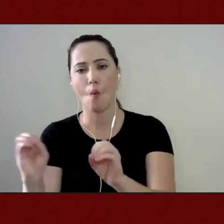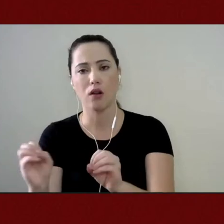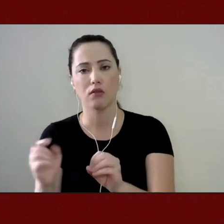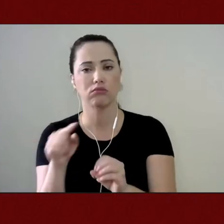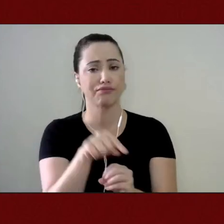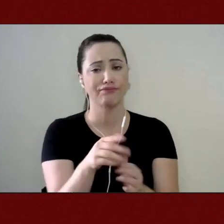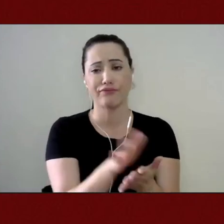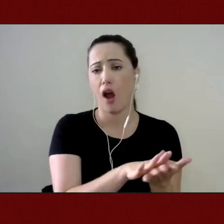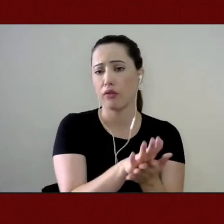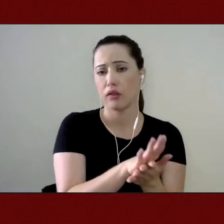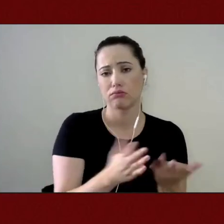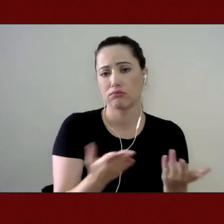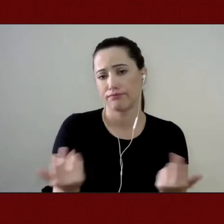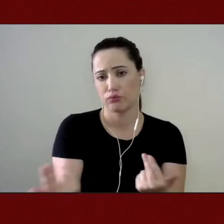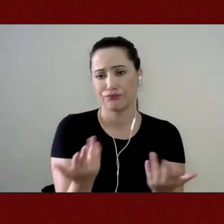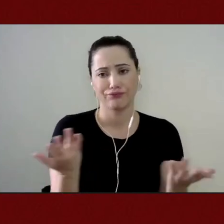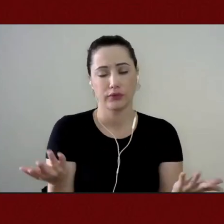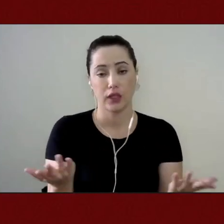Bom,